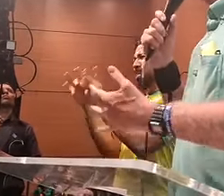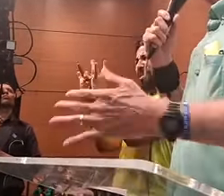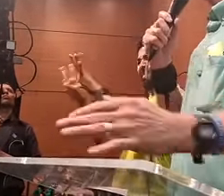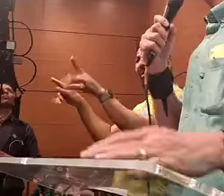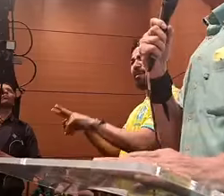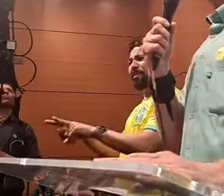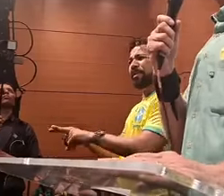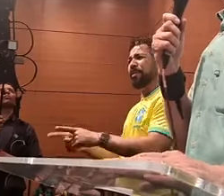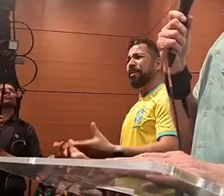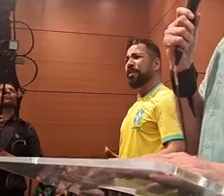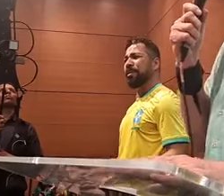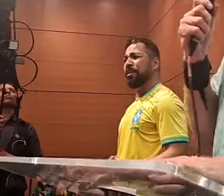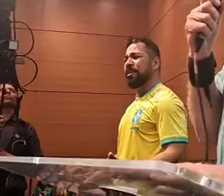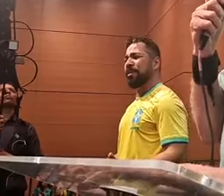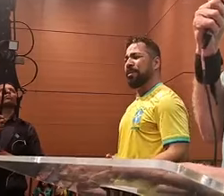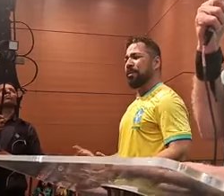liberdade